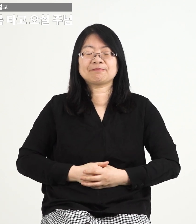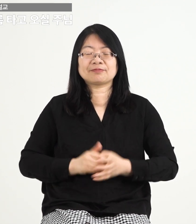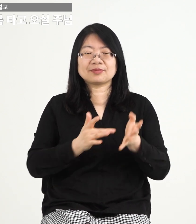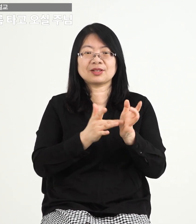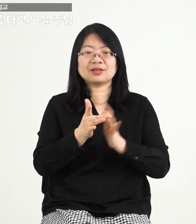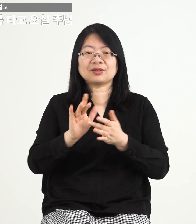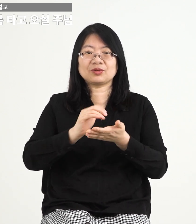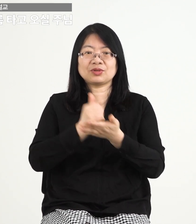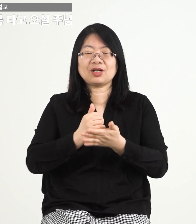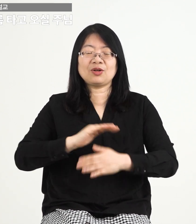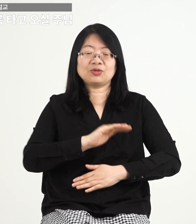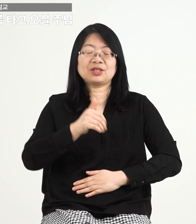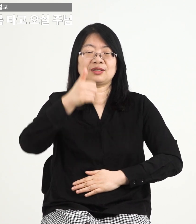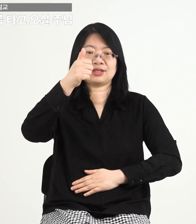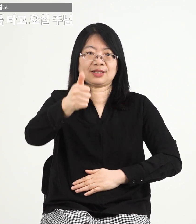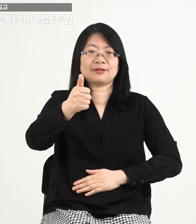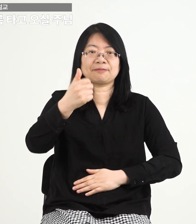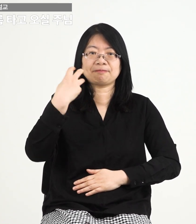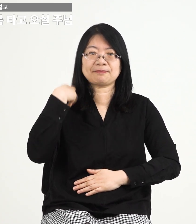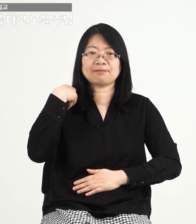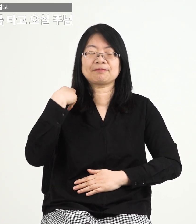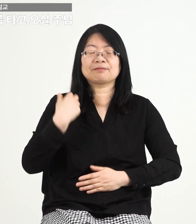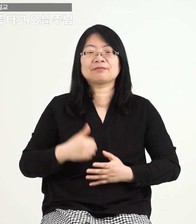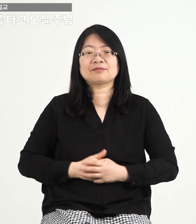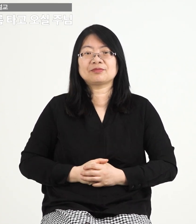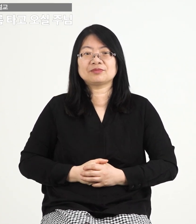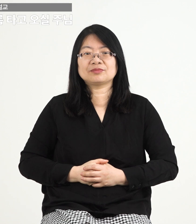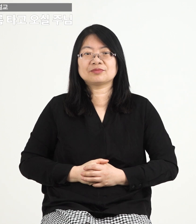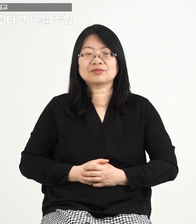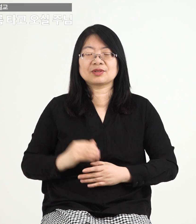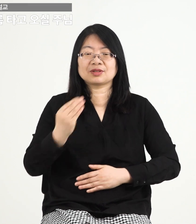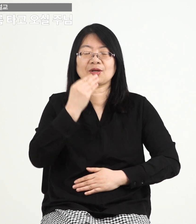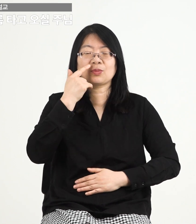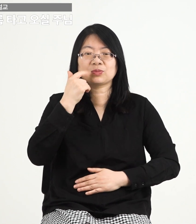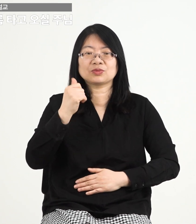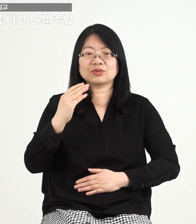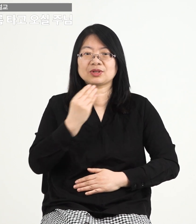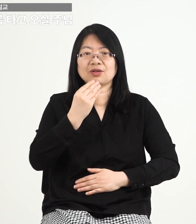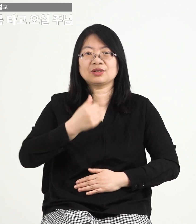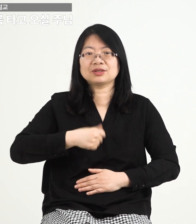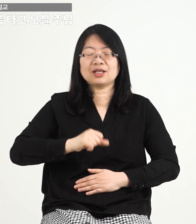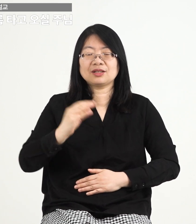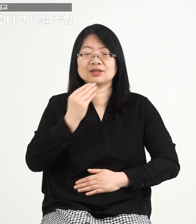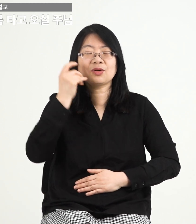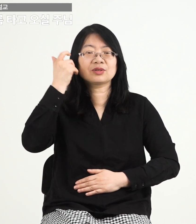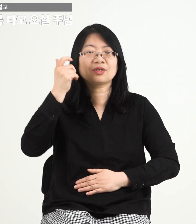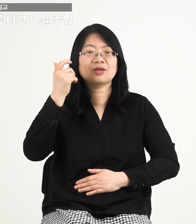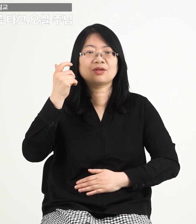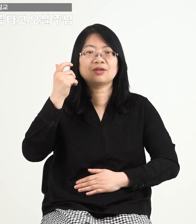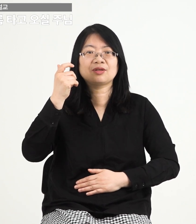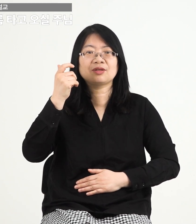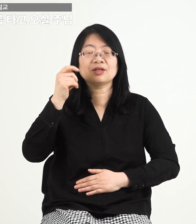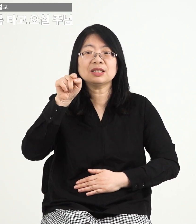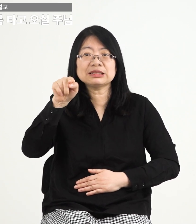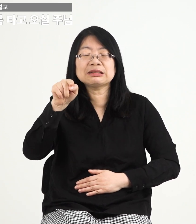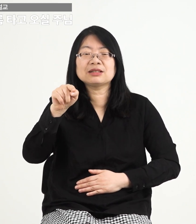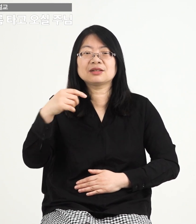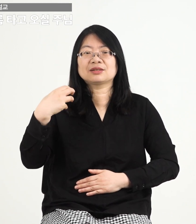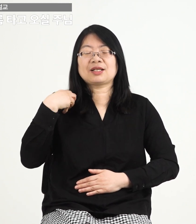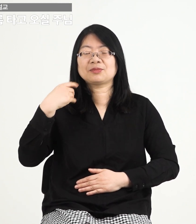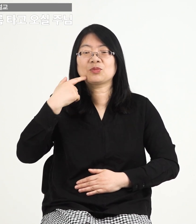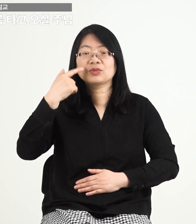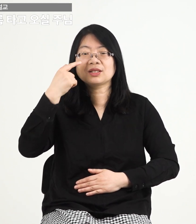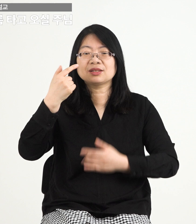예수 그리스도가 우리의 대장이 되셔야 됩니다. 성부, 성자, 성령 담임 목사 되면 망하는 거예요.